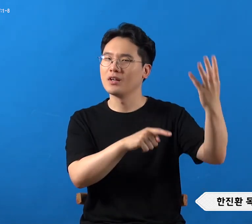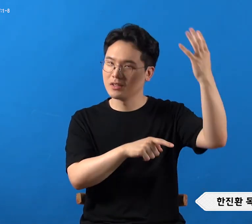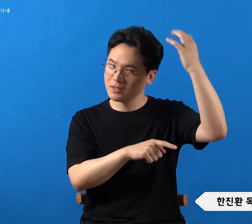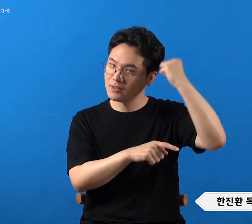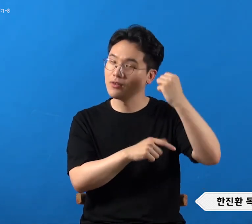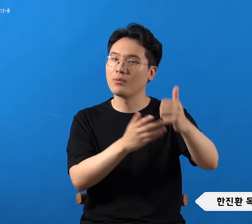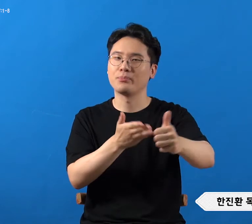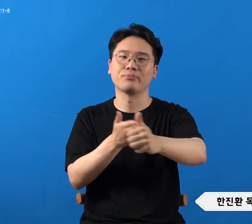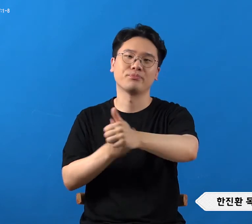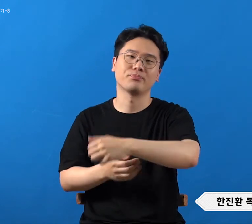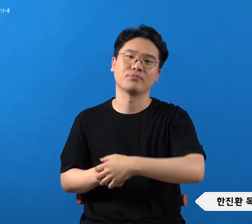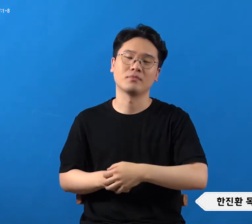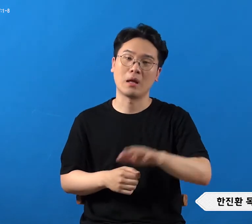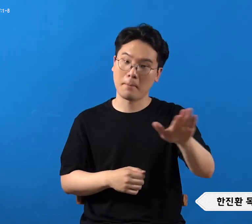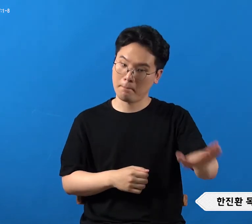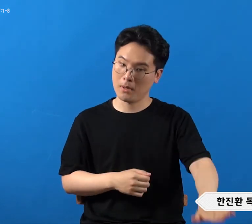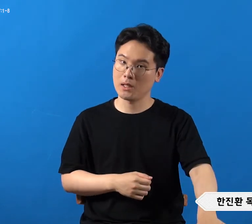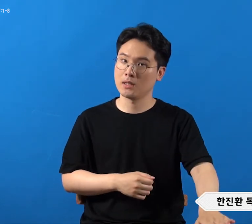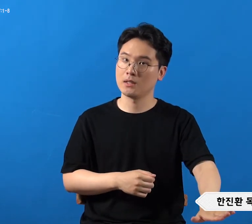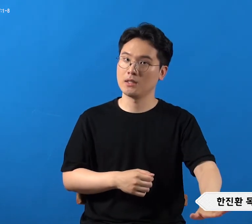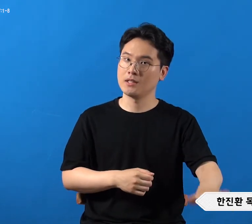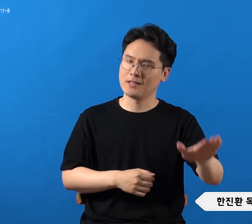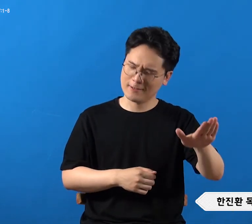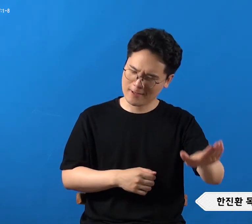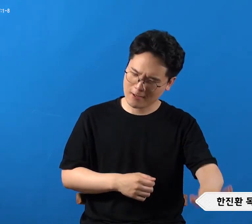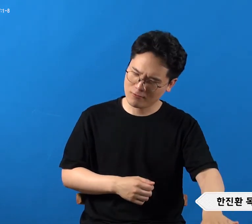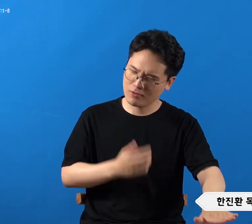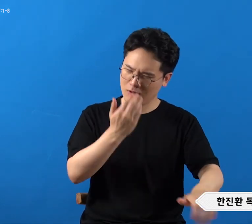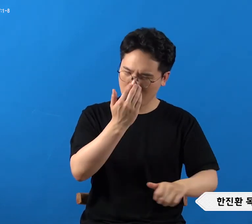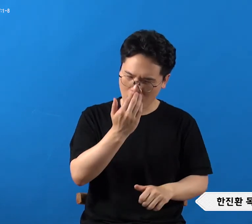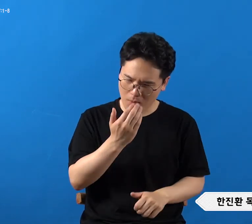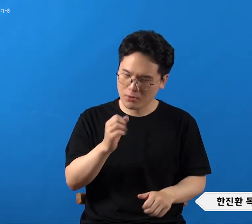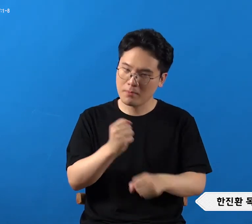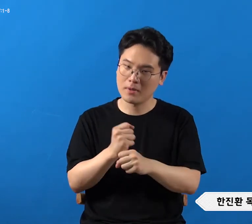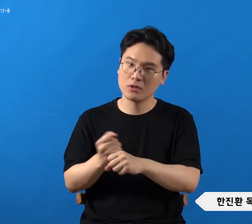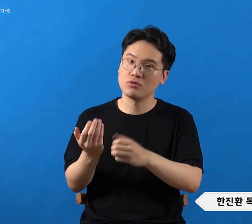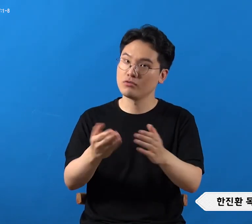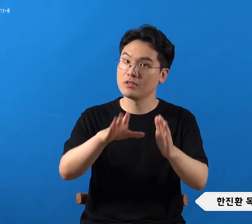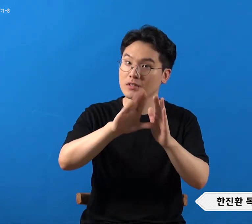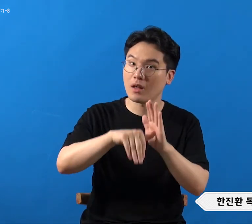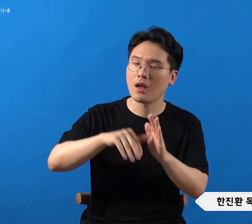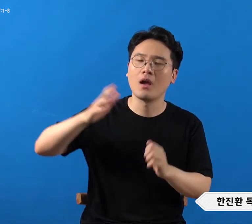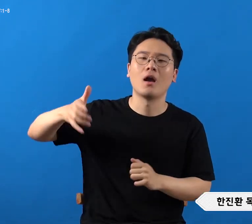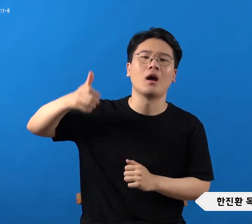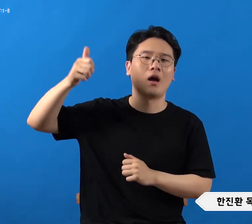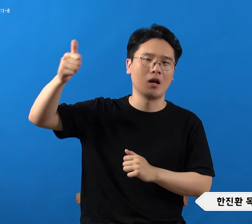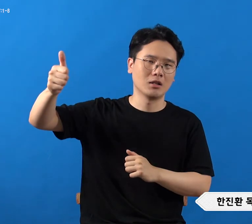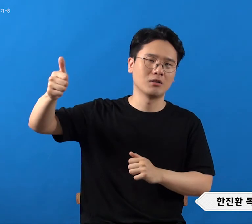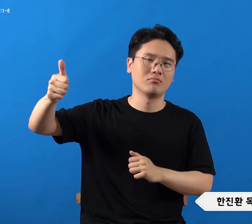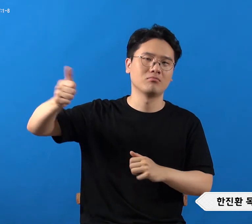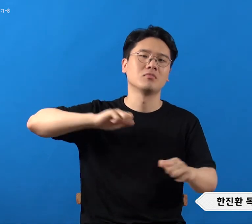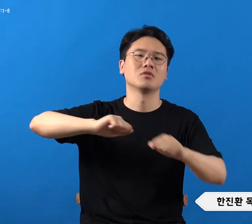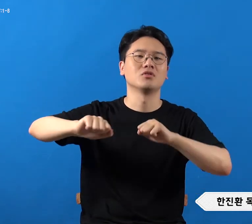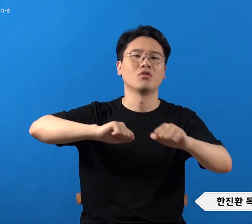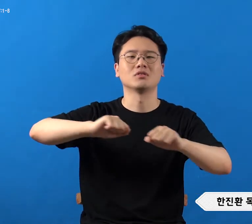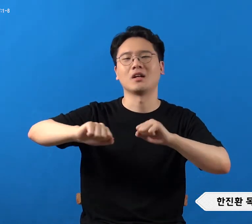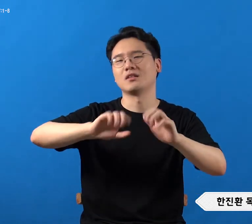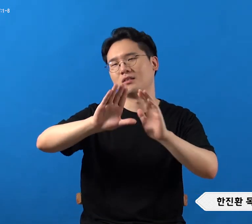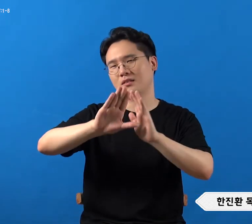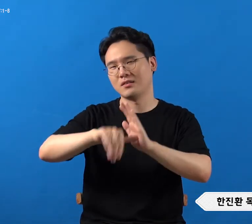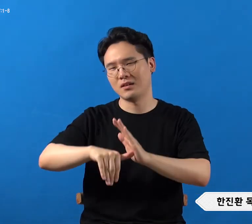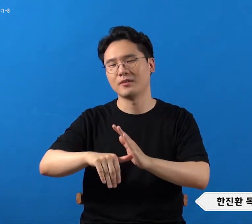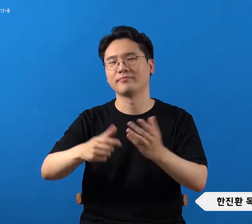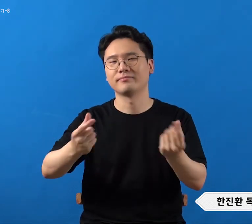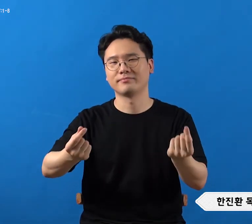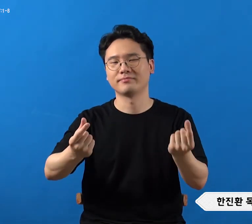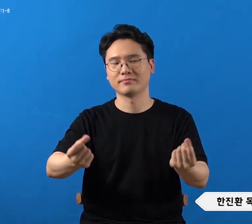바닥까지 낮추실 때가 바로 하나님이 일하시는 때라는 것을 기억하시기를 바랍니다. 그래서 제가 성경